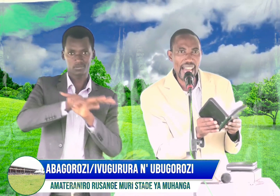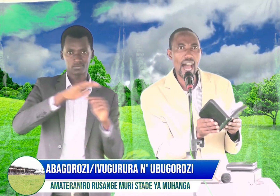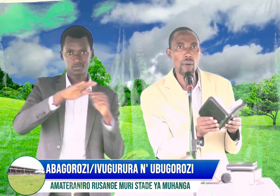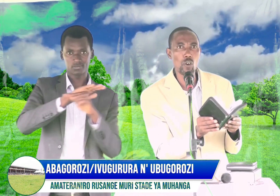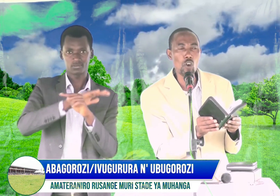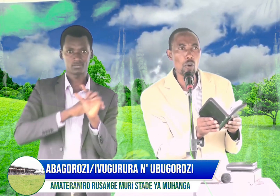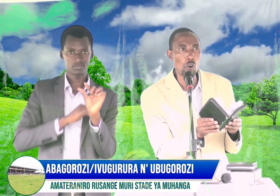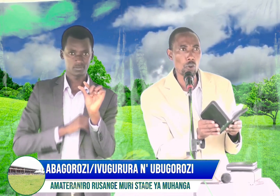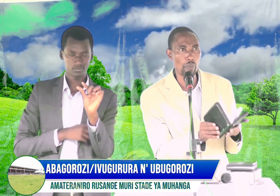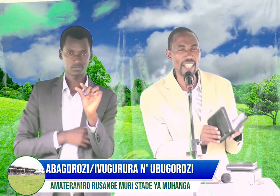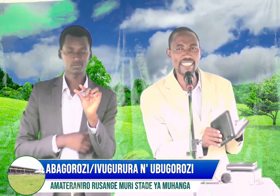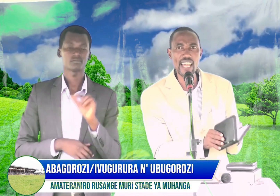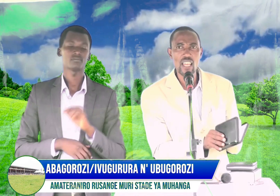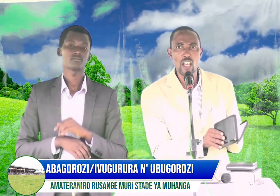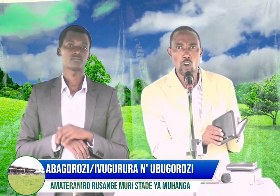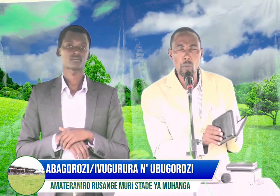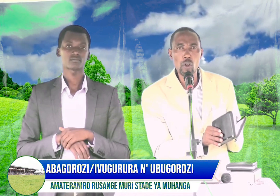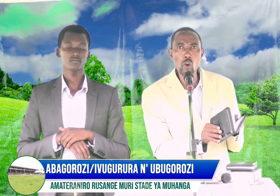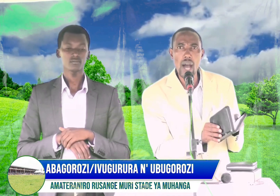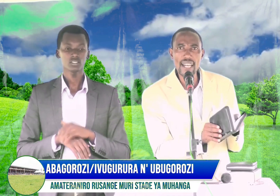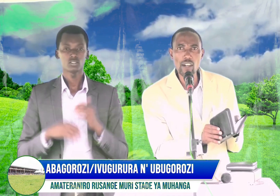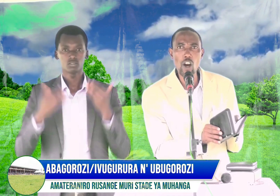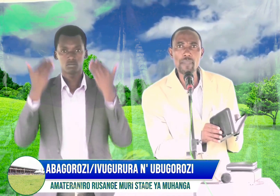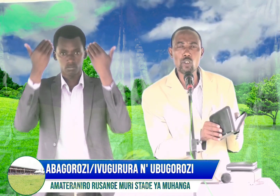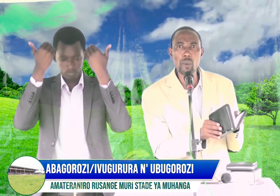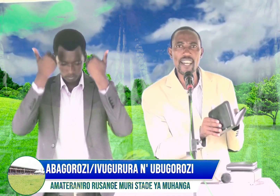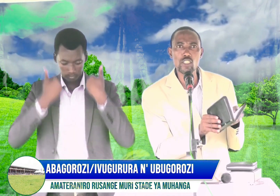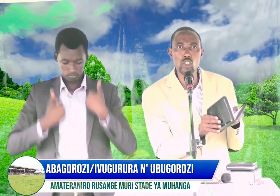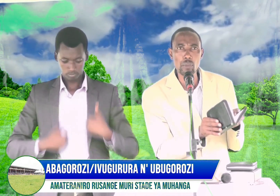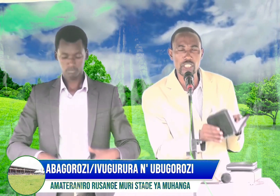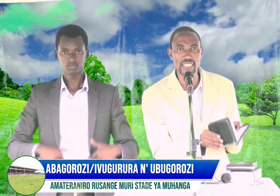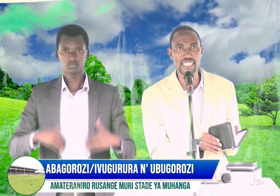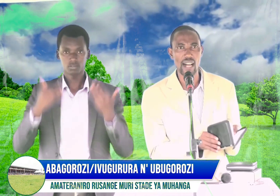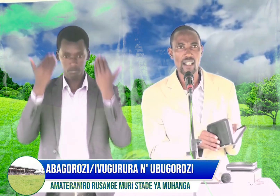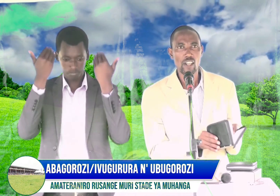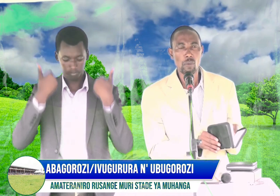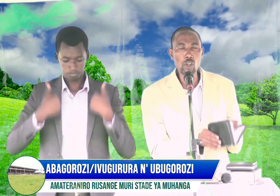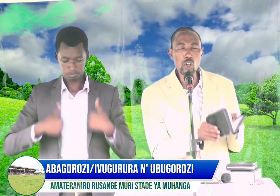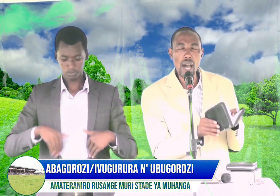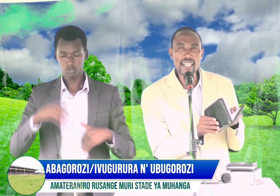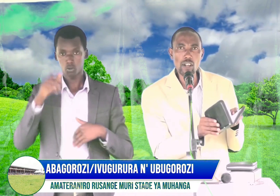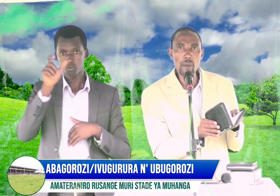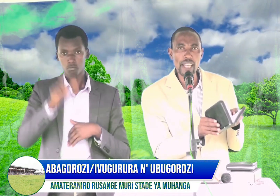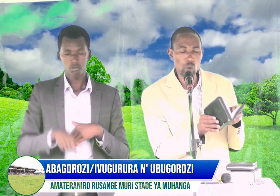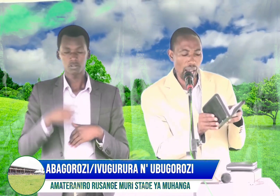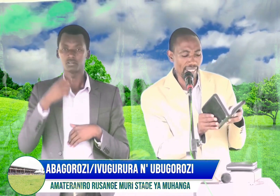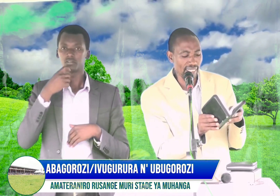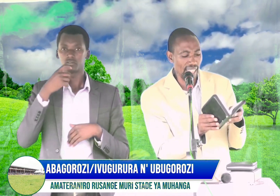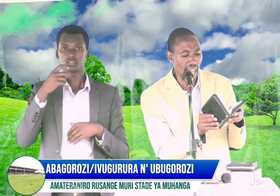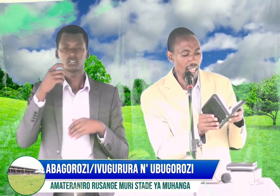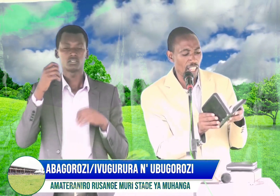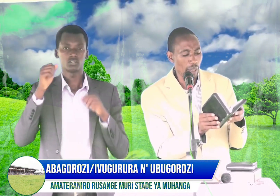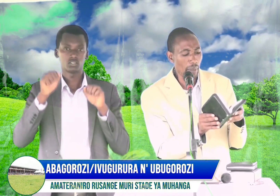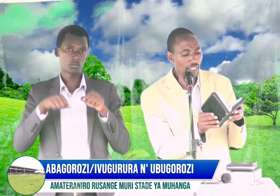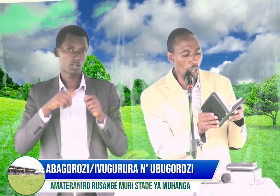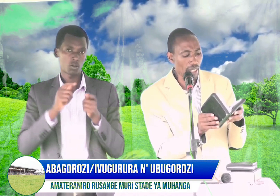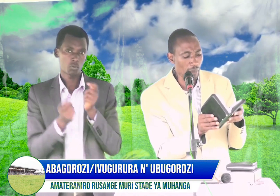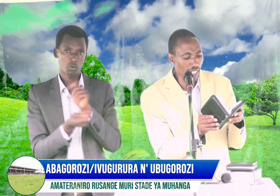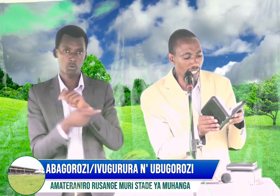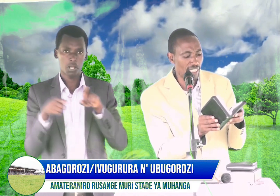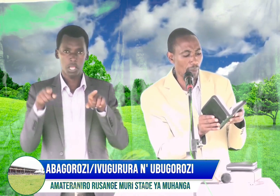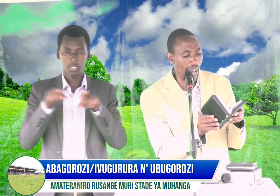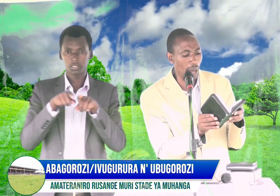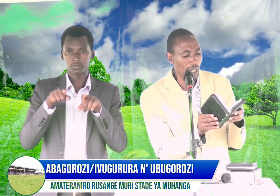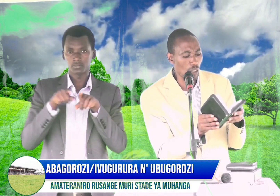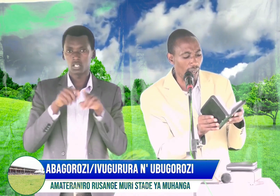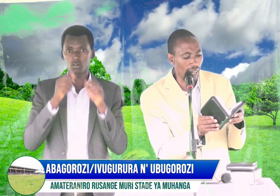igihagararo cyawe nk'umuntu, mbese umuntu wakagombye kubera isi umugisha, umuntu wakagombye kurangiza ibibazo biri